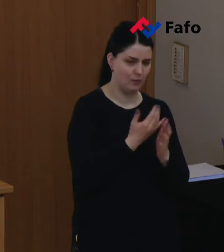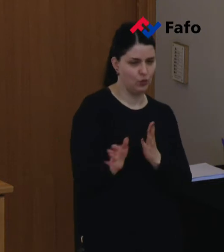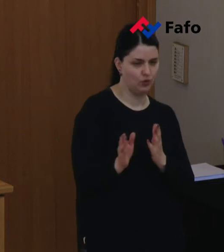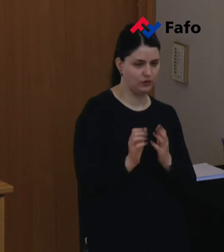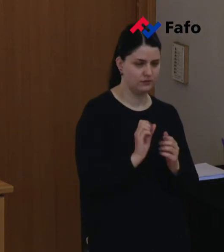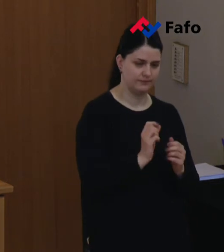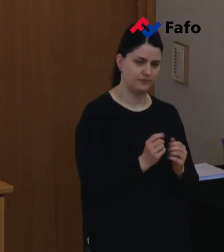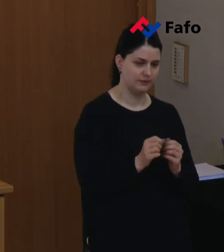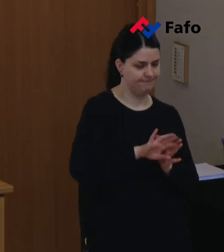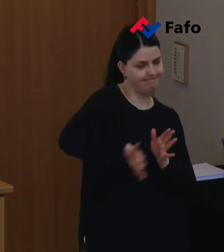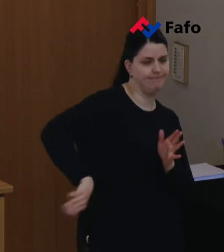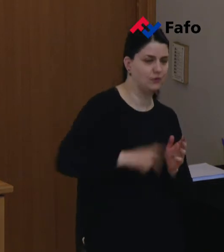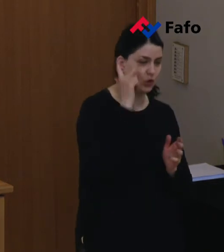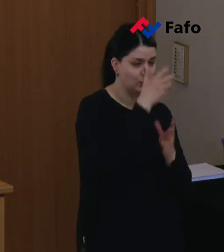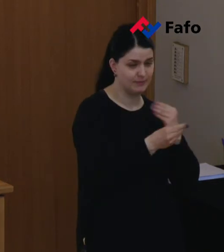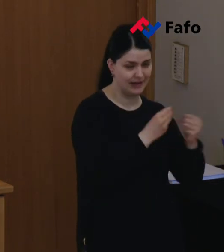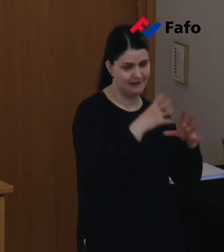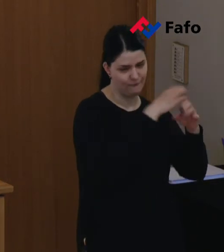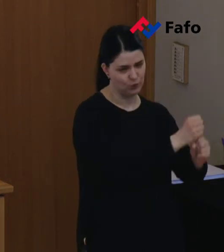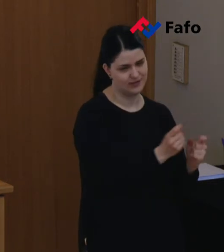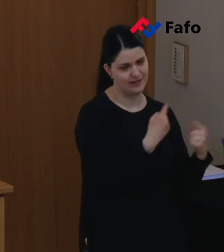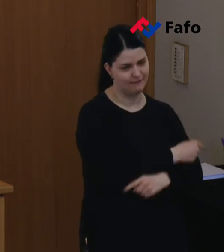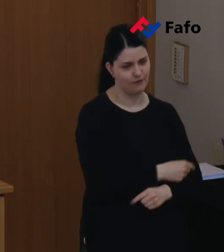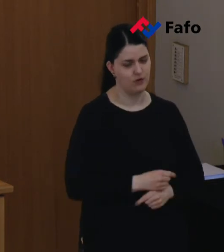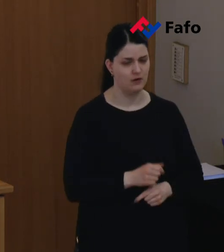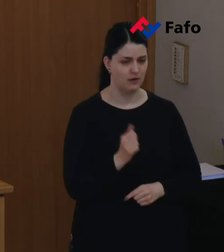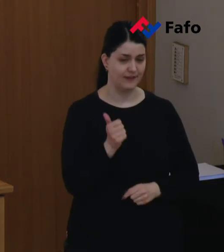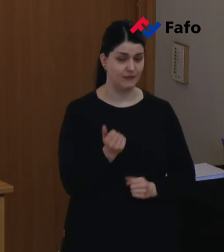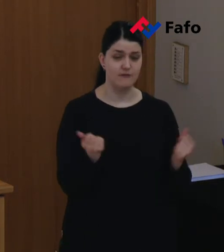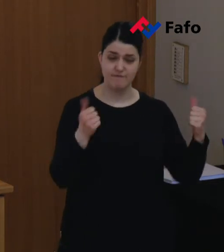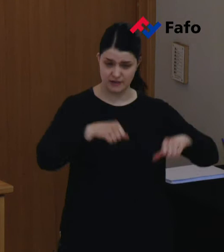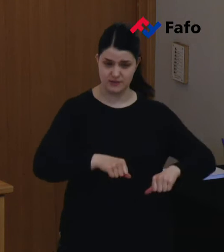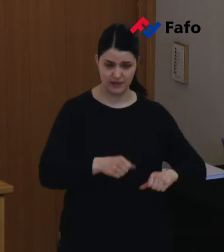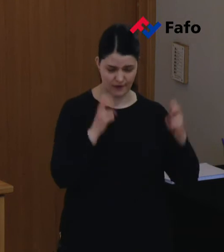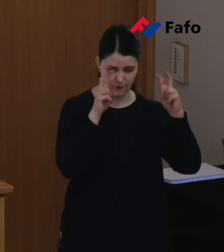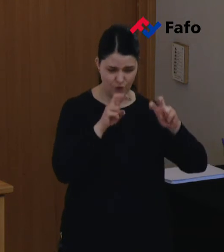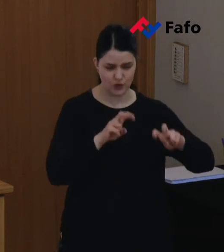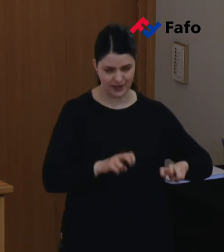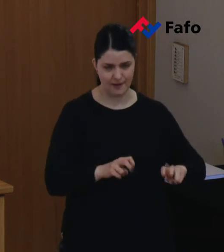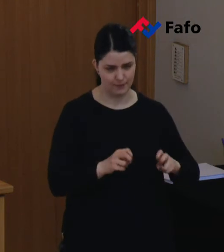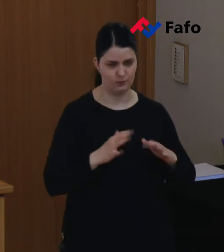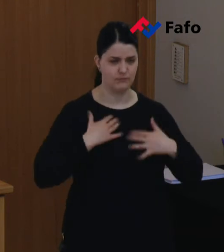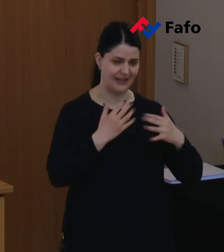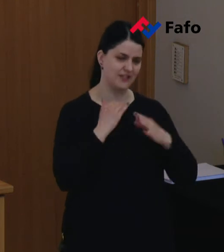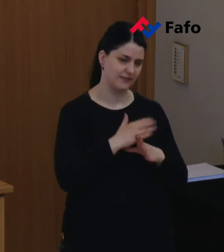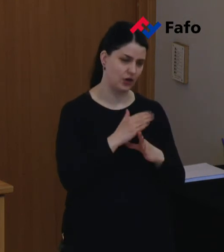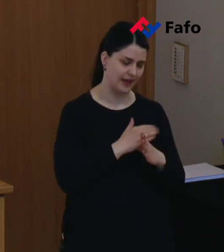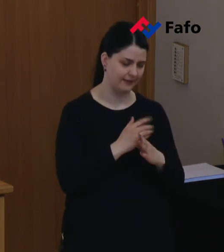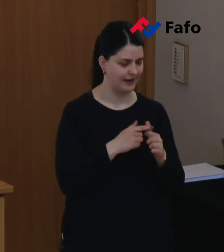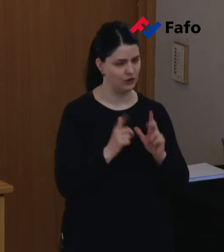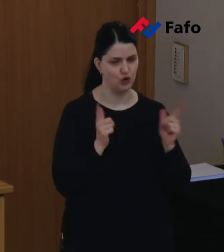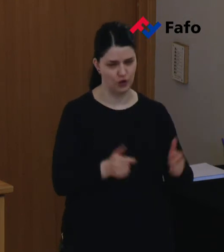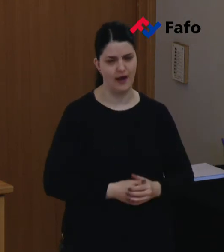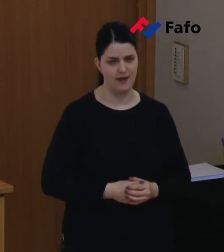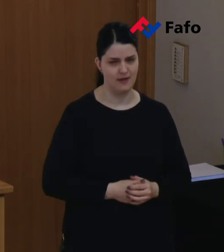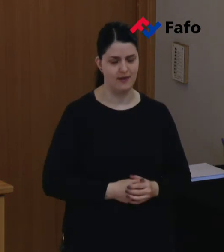for rusmidler. Derfor så blir det vanskelig også å forske på lykkeforskning, eller forske på livskvalitet og lykke, men